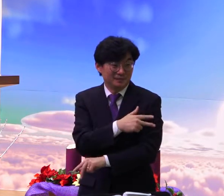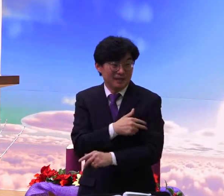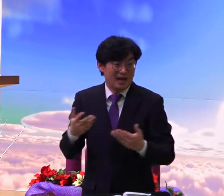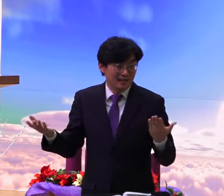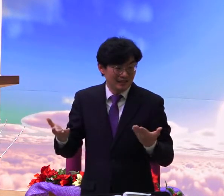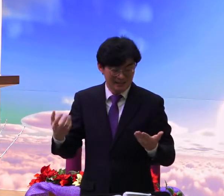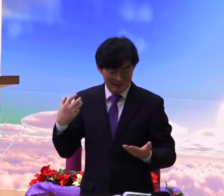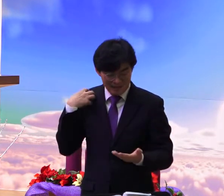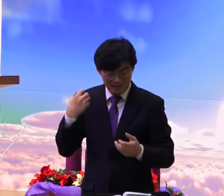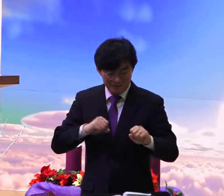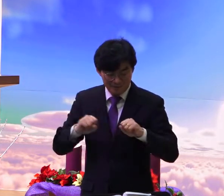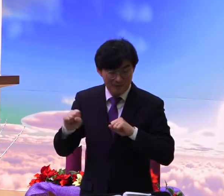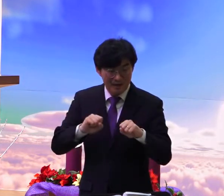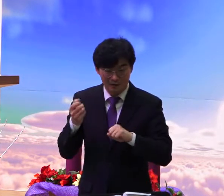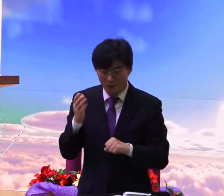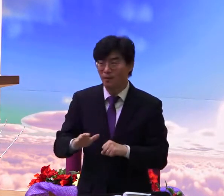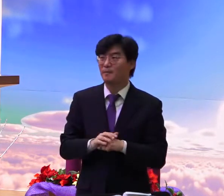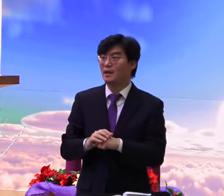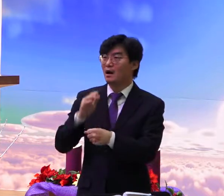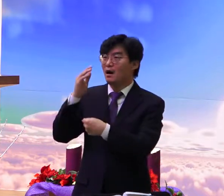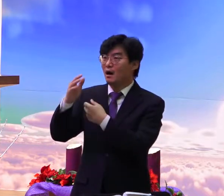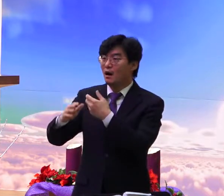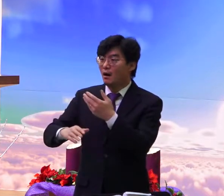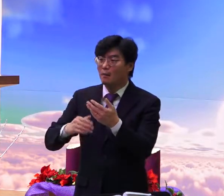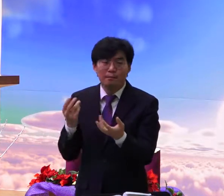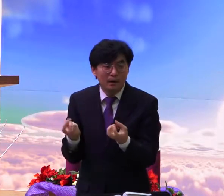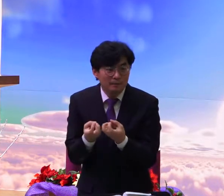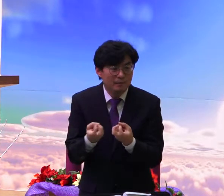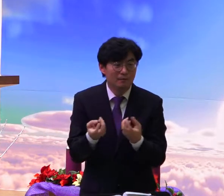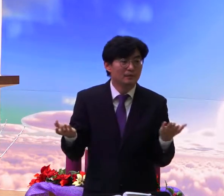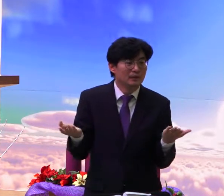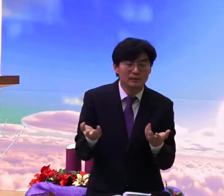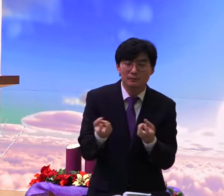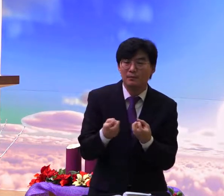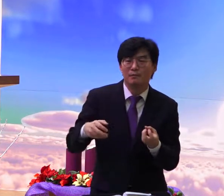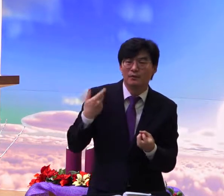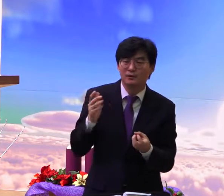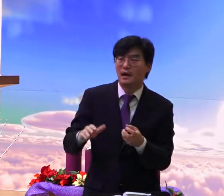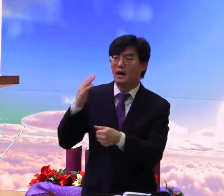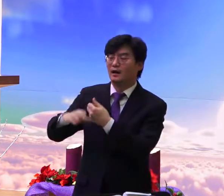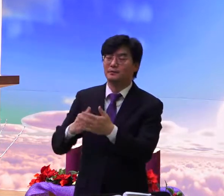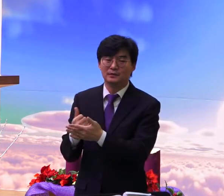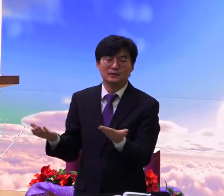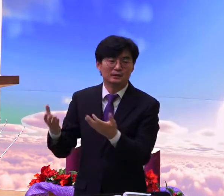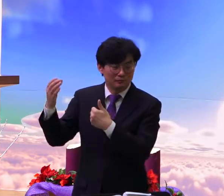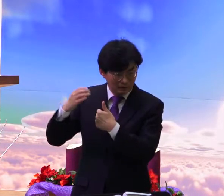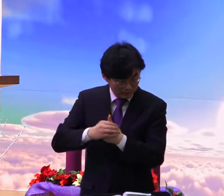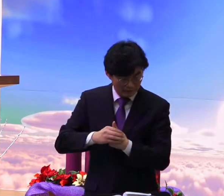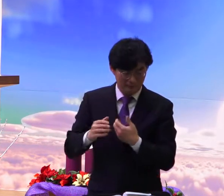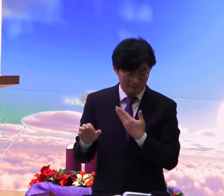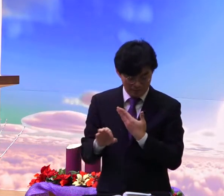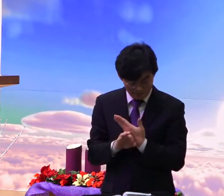사명이고 직분이라면 그것을 먼저 생각하고 담당할 수 있는 그런 사람을 하나님께서 원하실 것입니다.